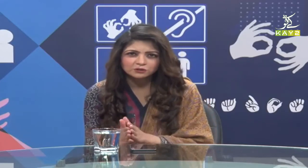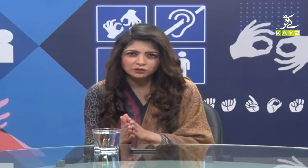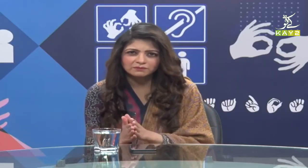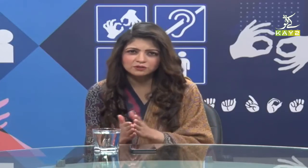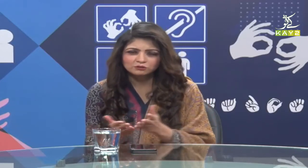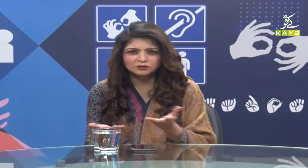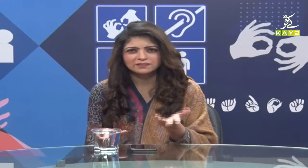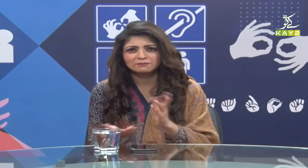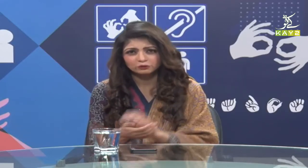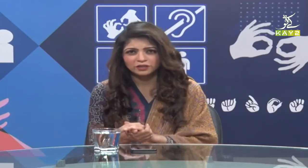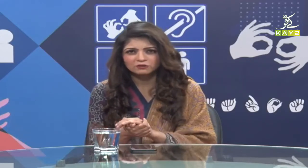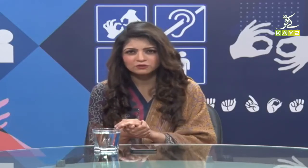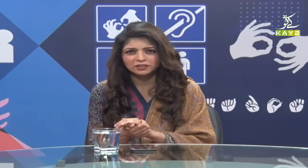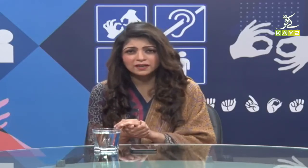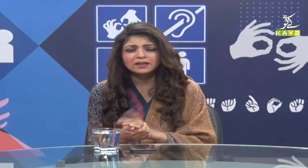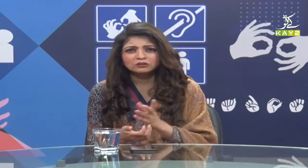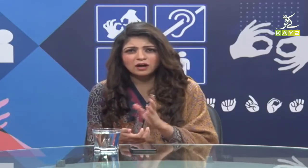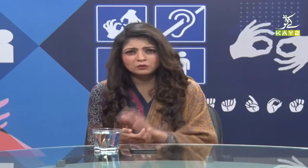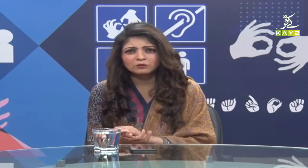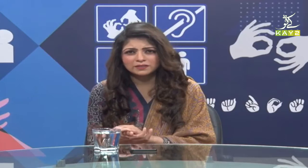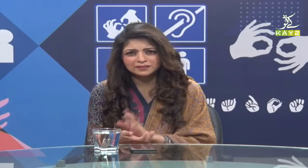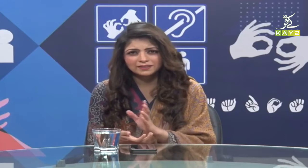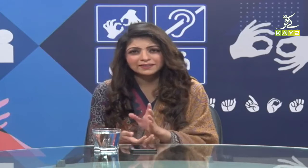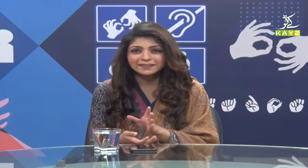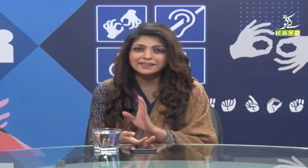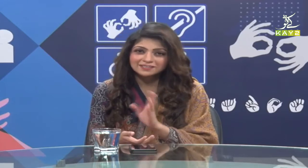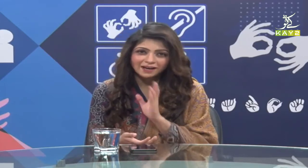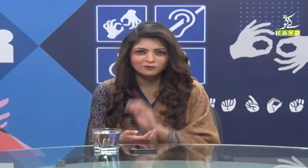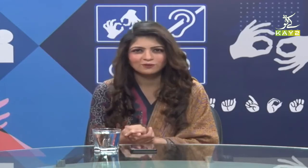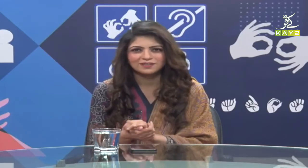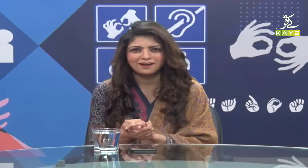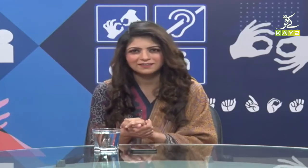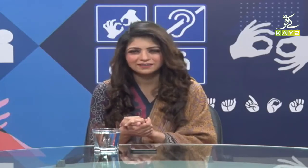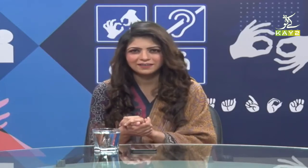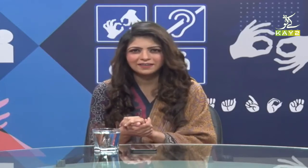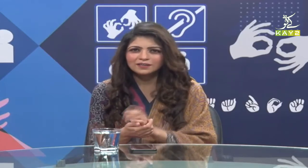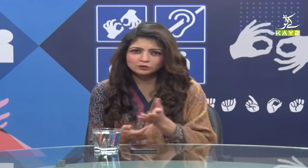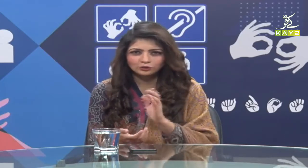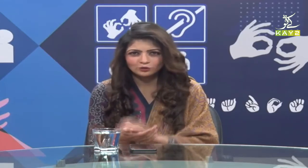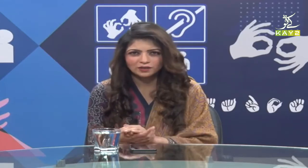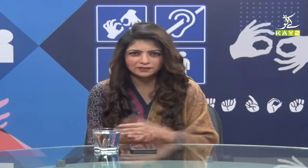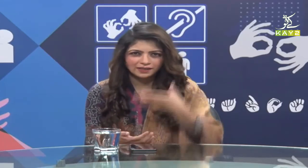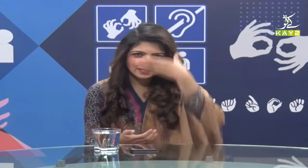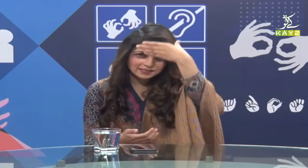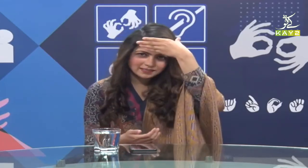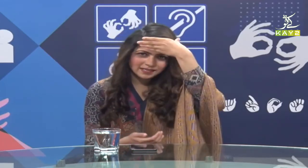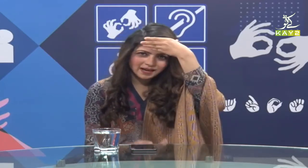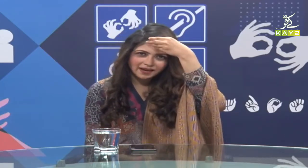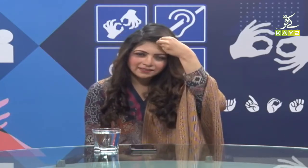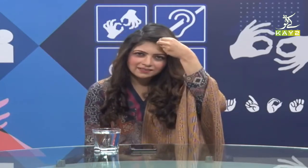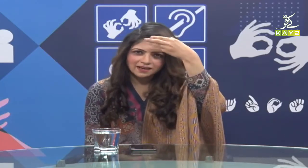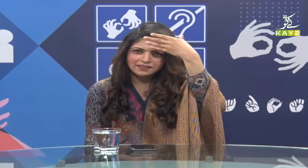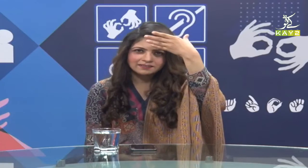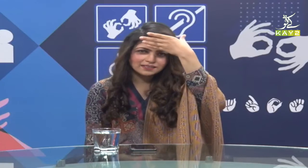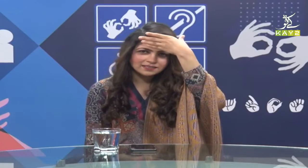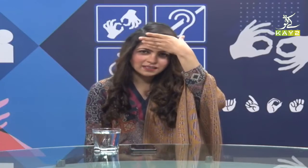में छोटे बच्चों को, जैसे अब छुट्टियां हो चुकी हैं तो आप उनको बिज़ी रखने के लिए ये साइन उनको सिखा सकते हैं। तो शुरू करते हैं। ये कायद